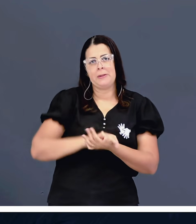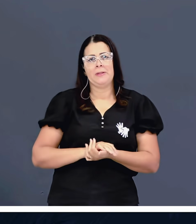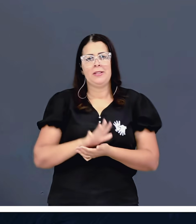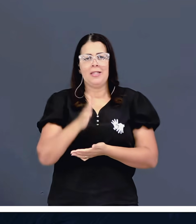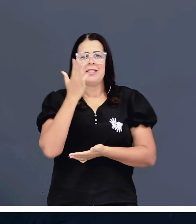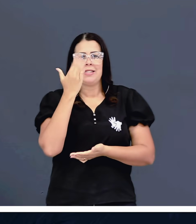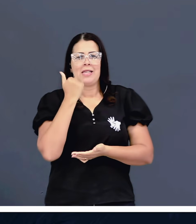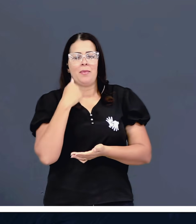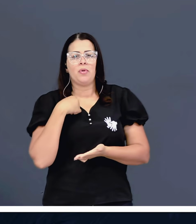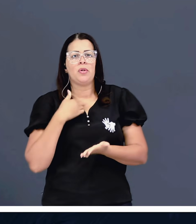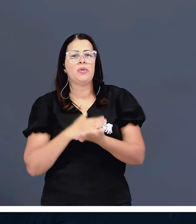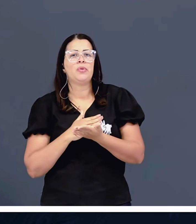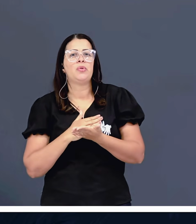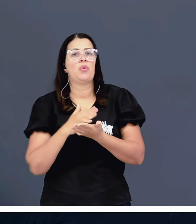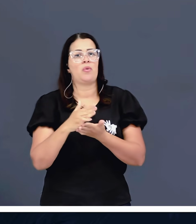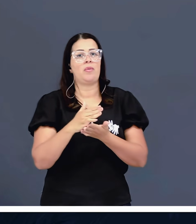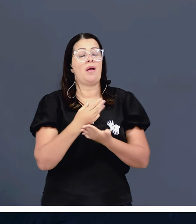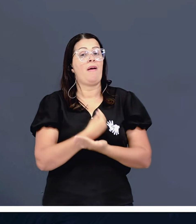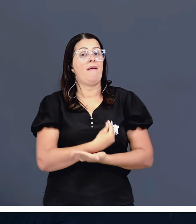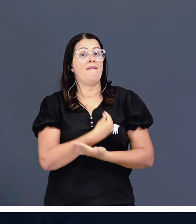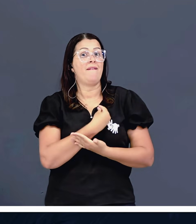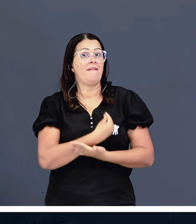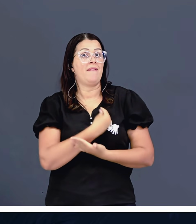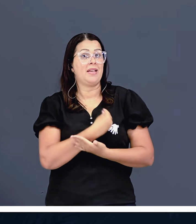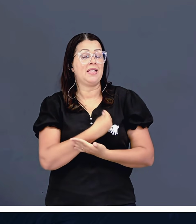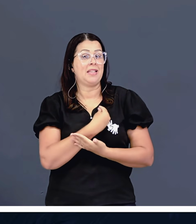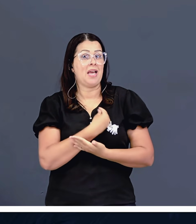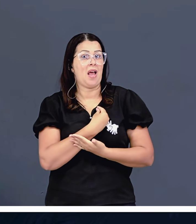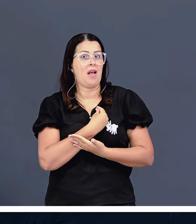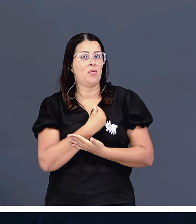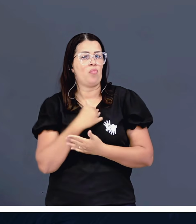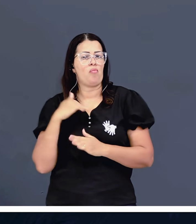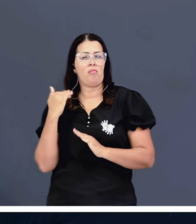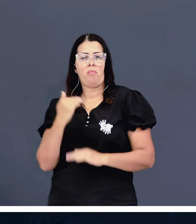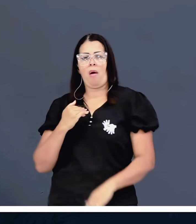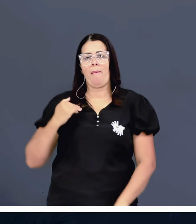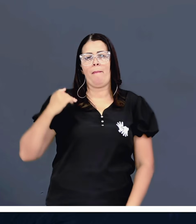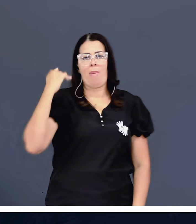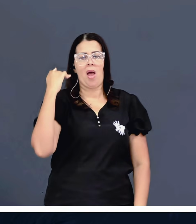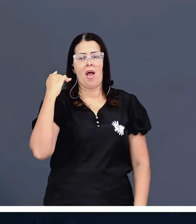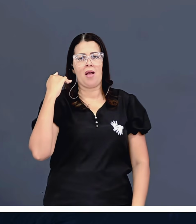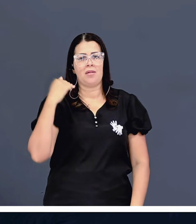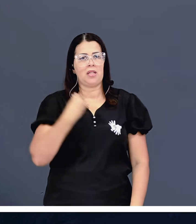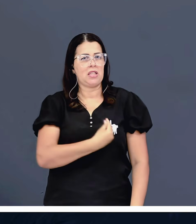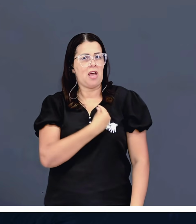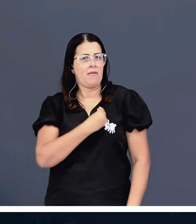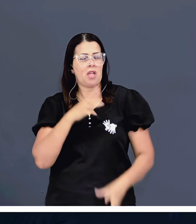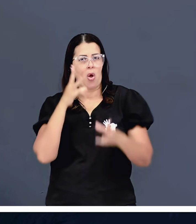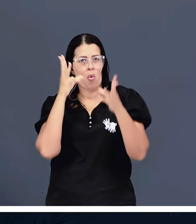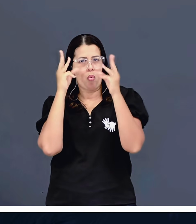Sabe quando foi que começou a vida plus, master, máxima na vida de Moisés?